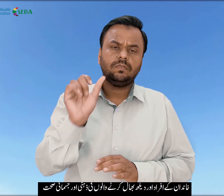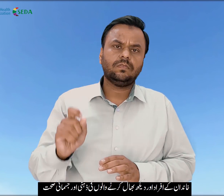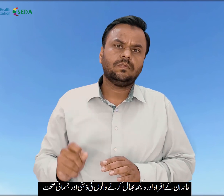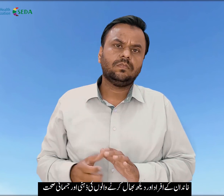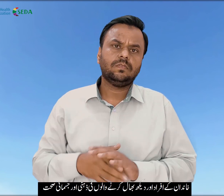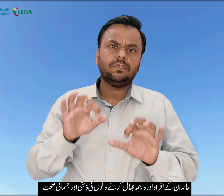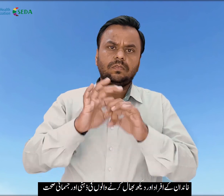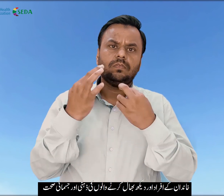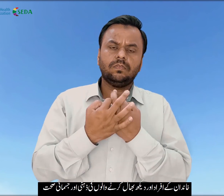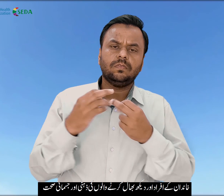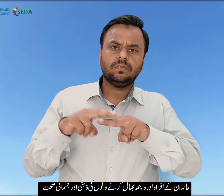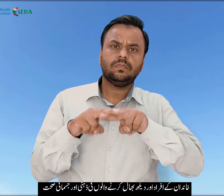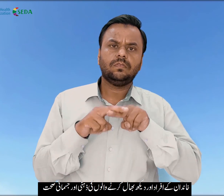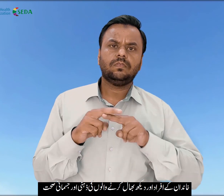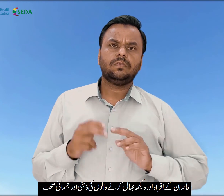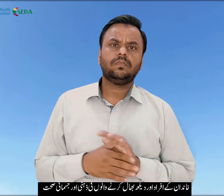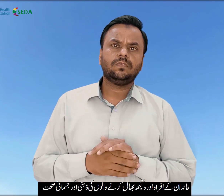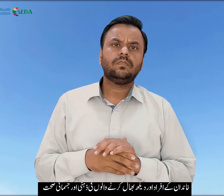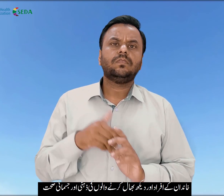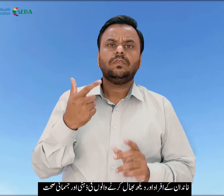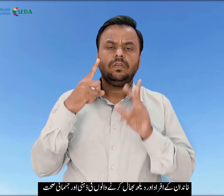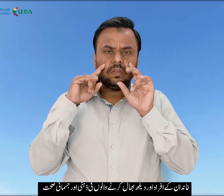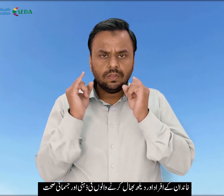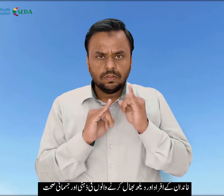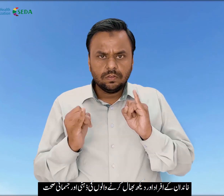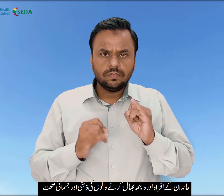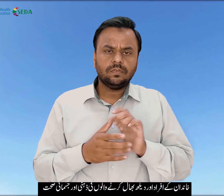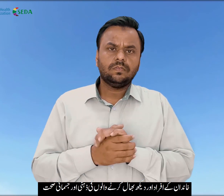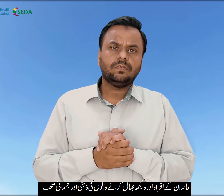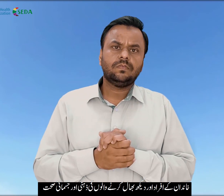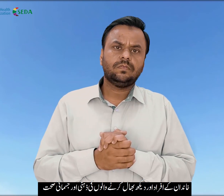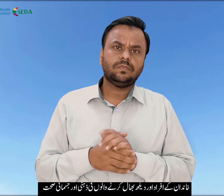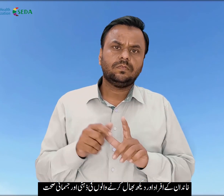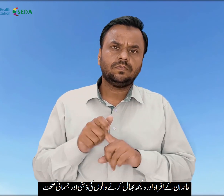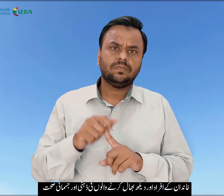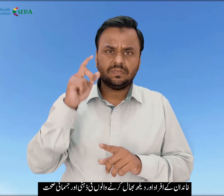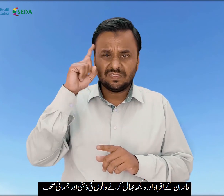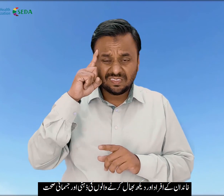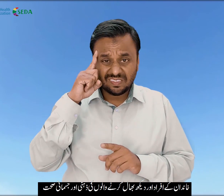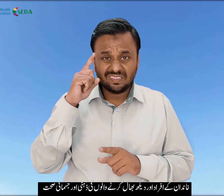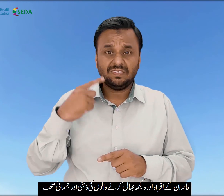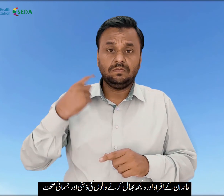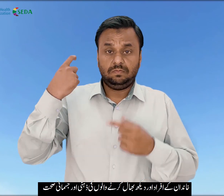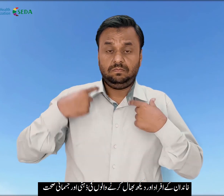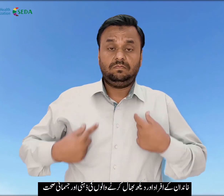خاندان کے افراد اور دیکھ بھال کرنے والوں کی ذہنی اور جسمانی صحت۔